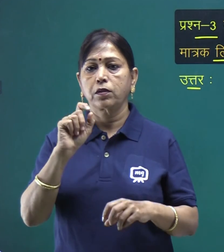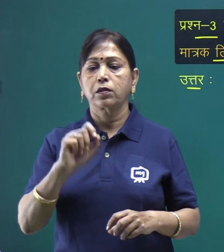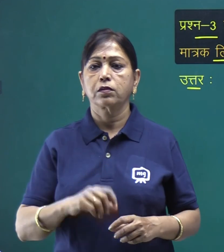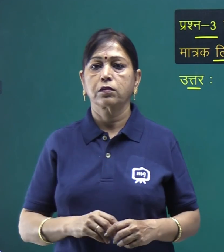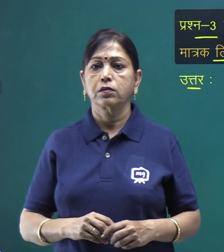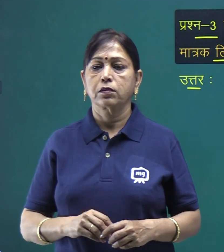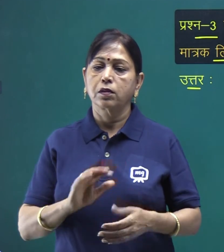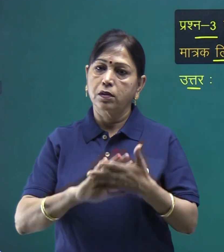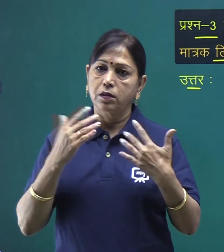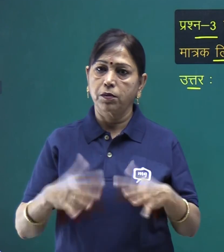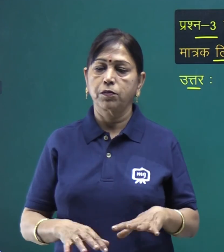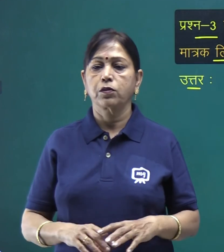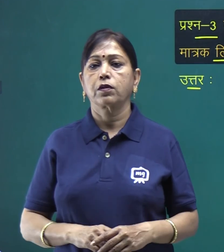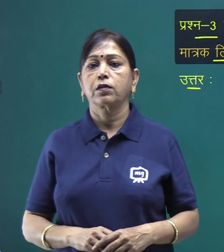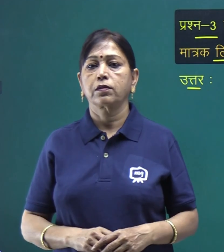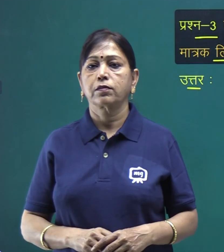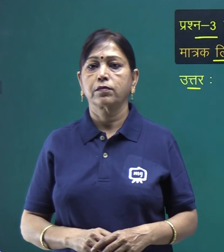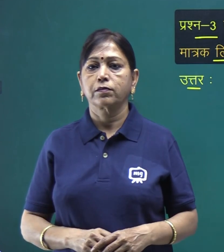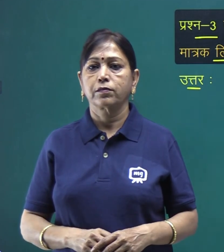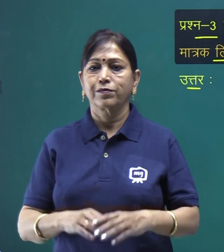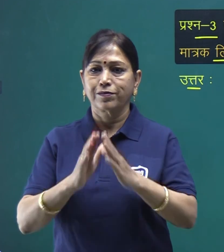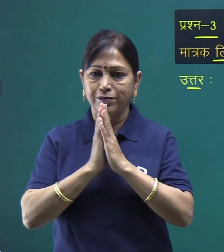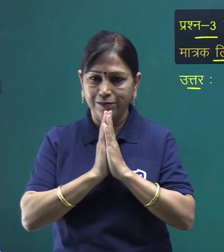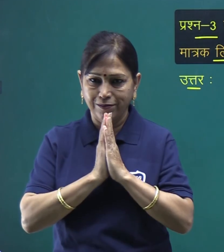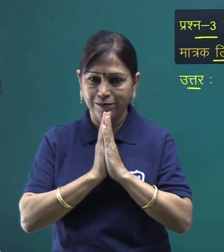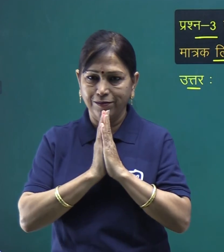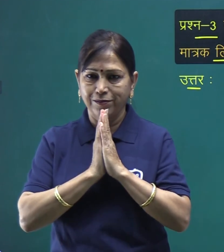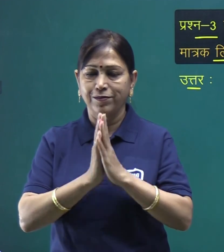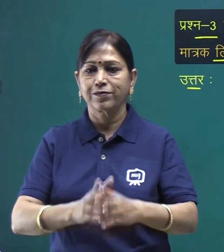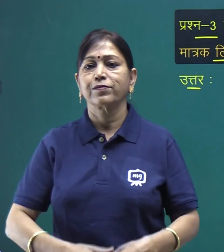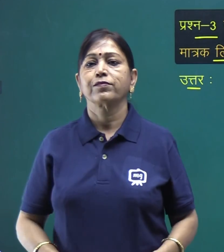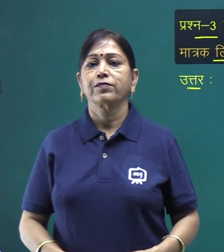समाप्त होता है। धन्यवाद।